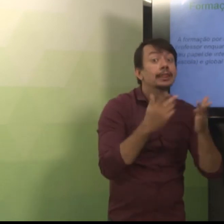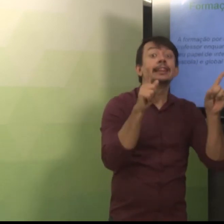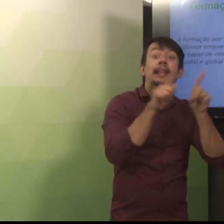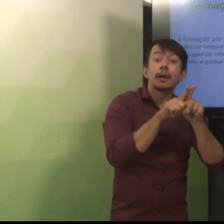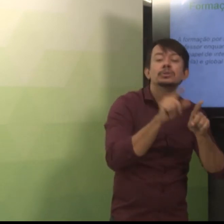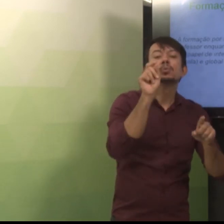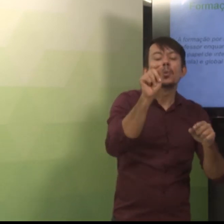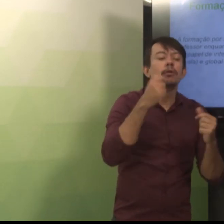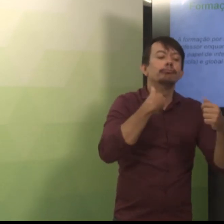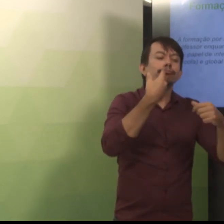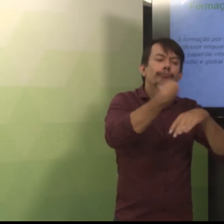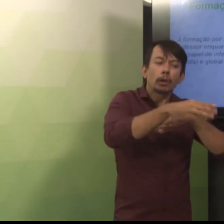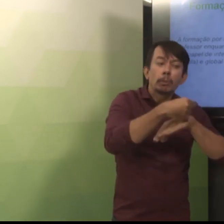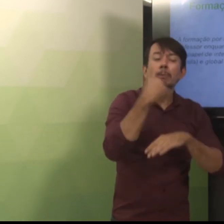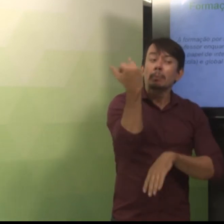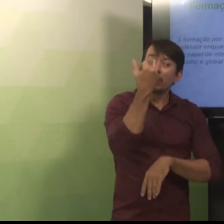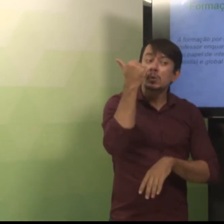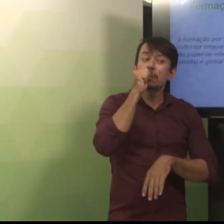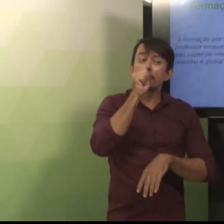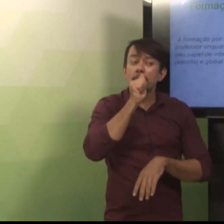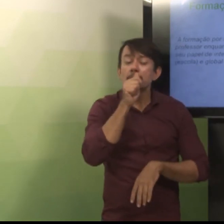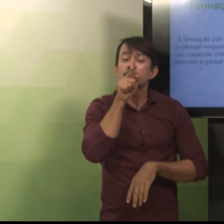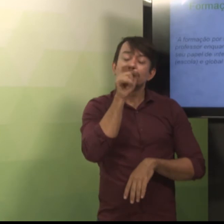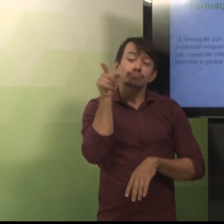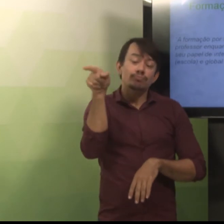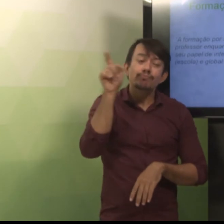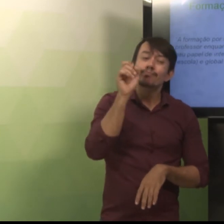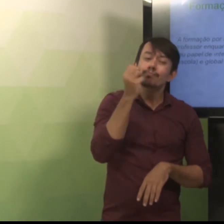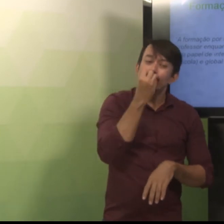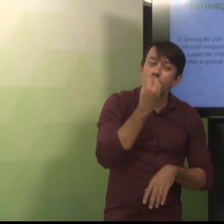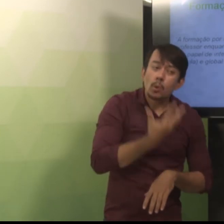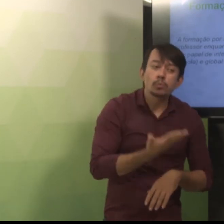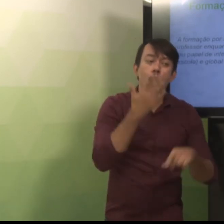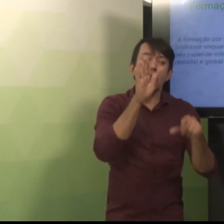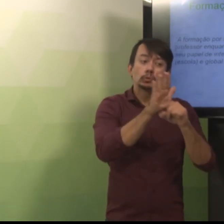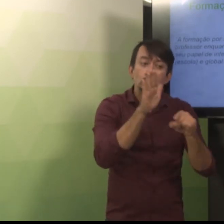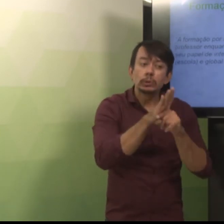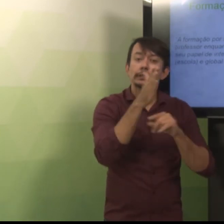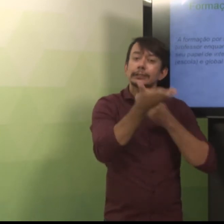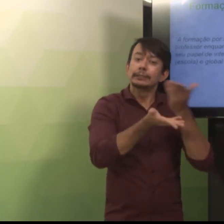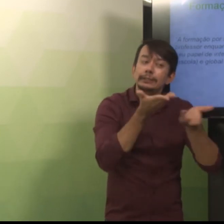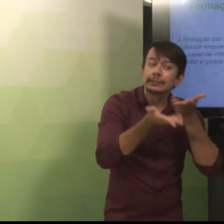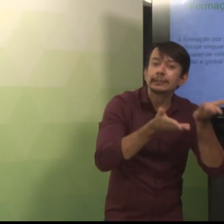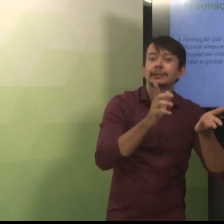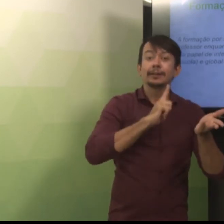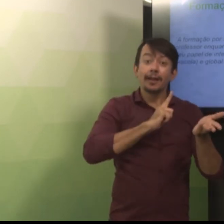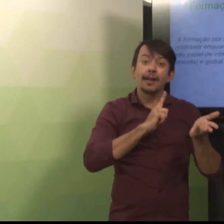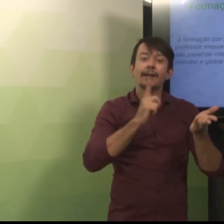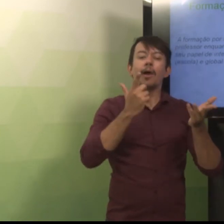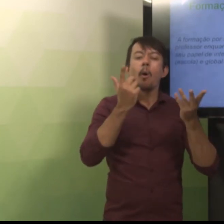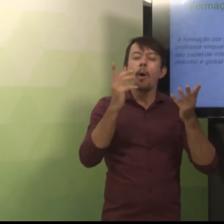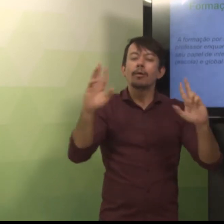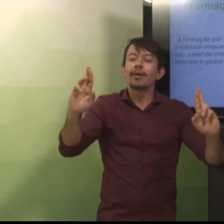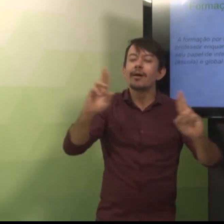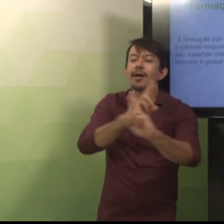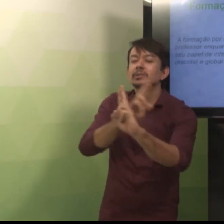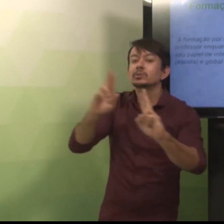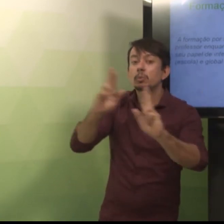a escola, ela precisa repassar isso, a importância disso, falar sobre essa